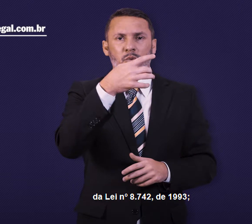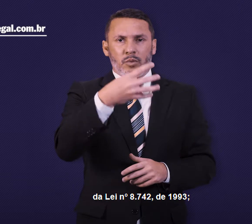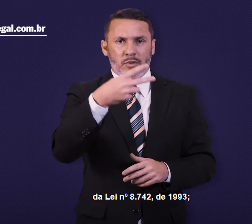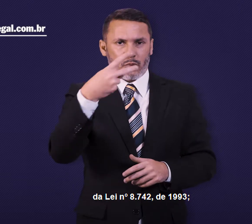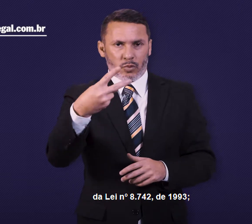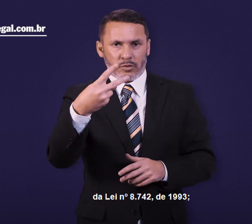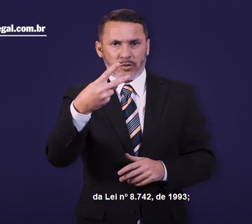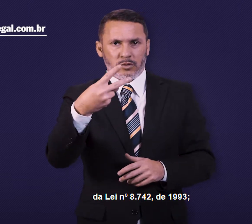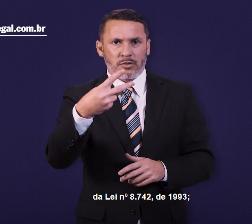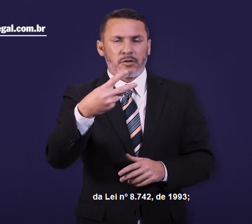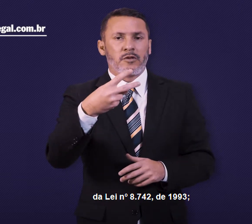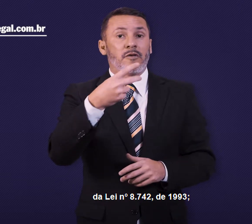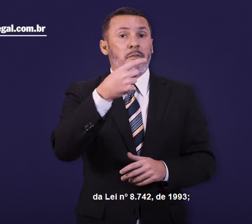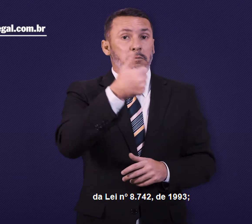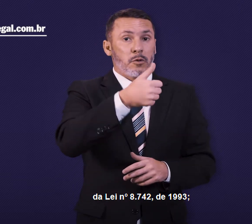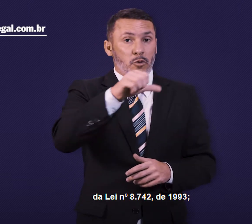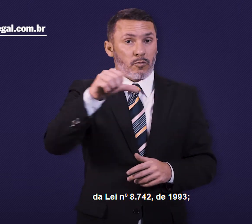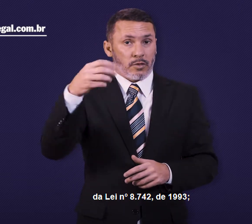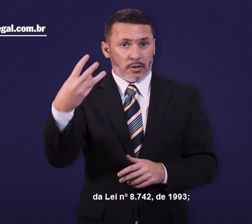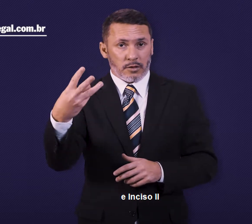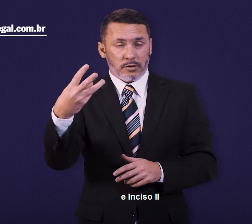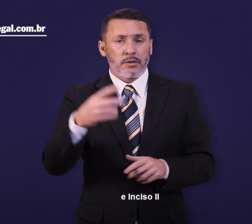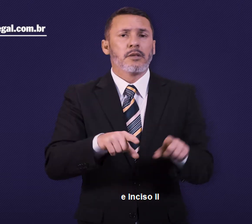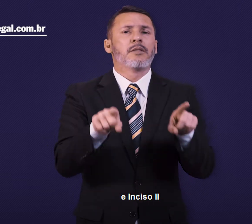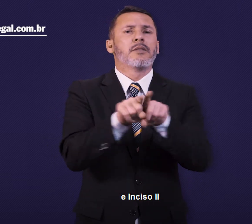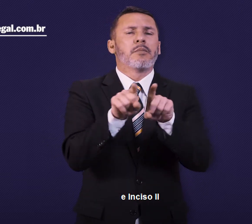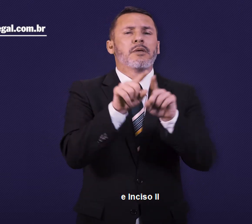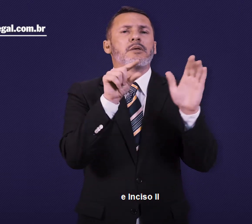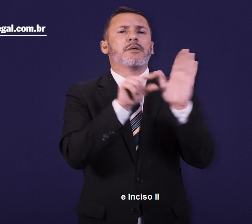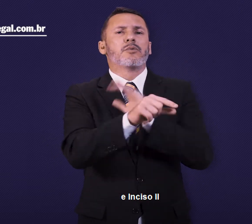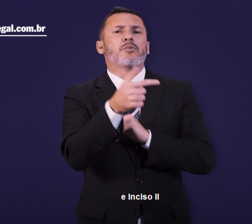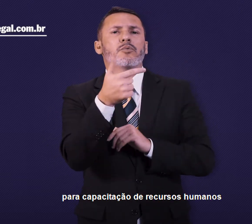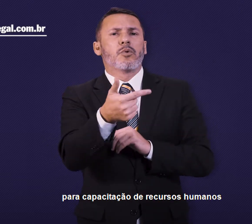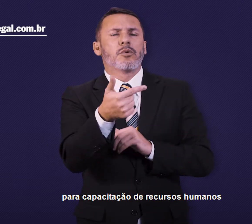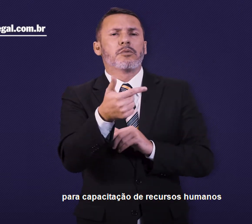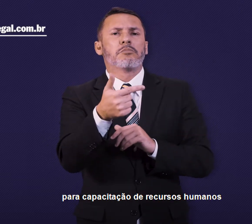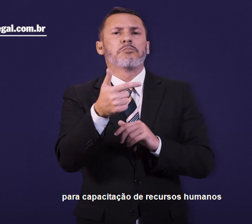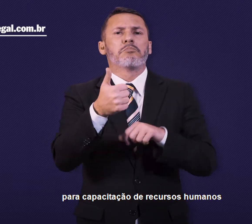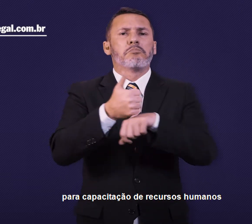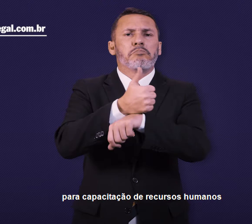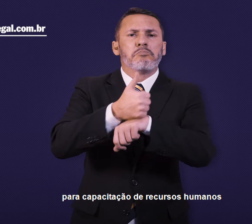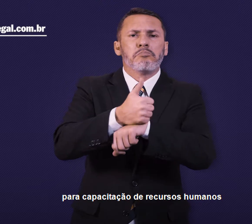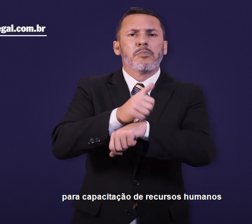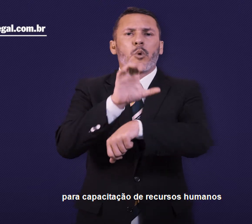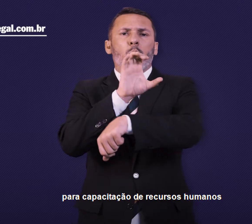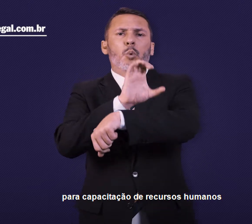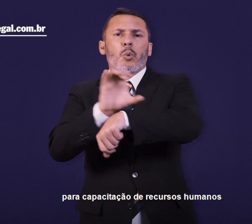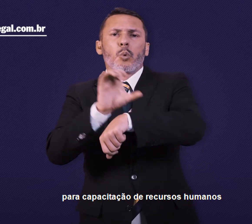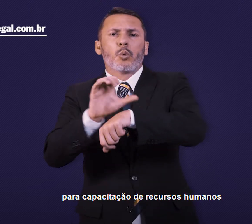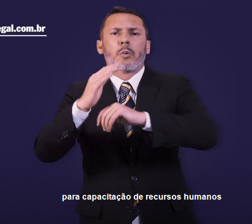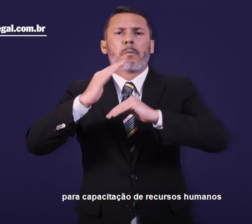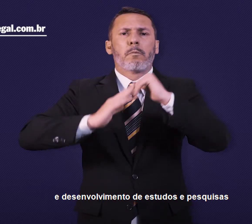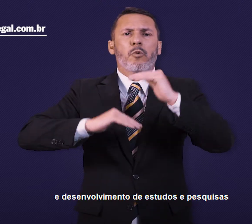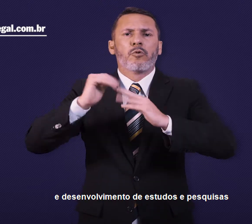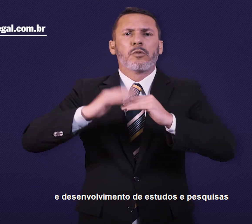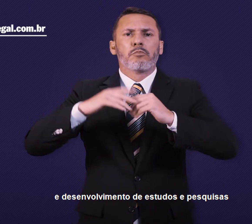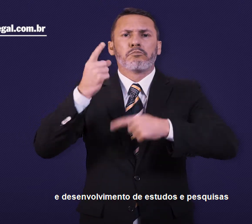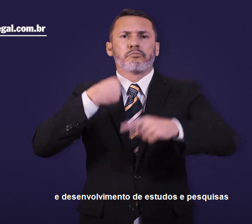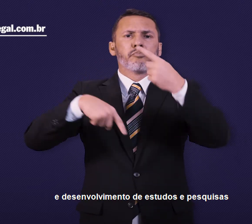8.742, de 1993, e, inciso 2, para capacitação de recursos humanos e desenvolvimento